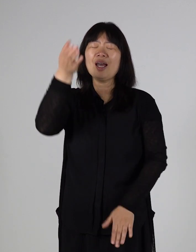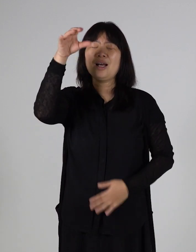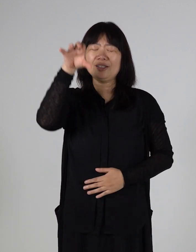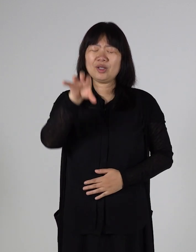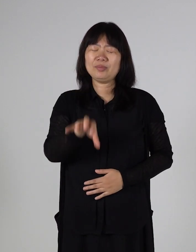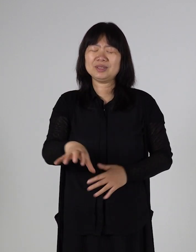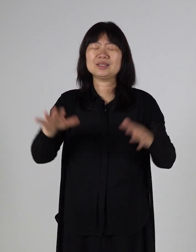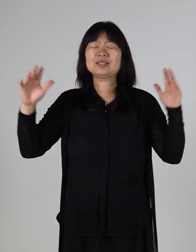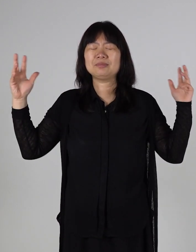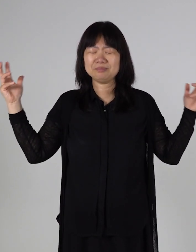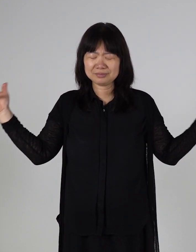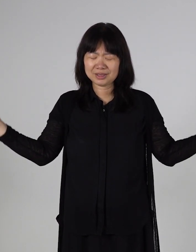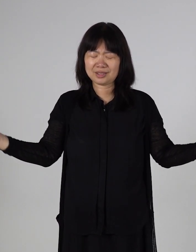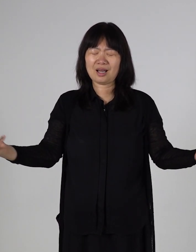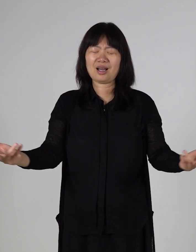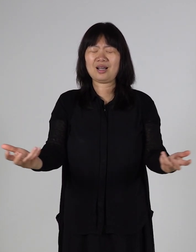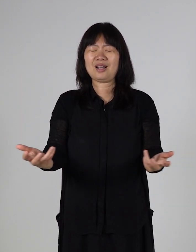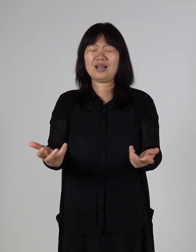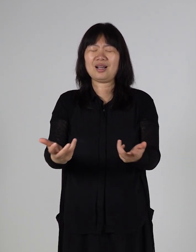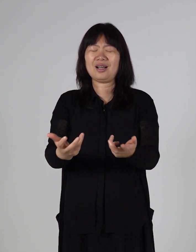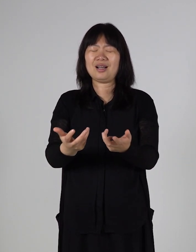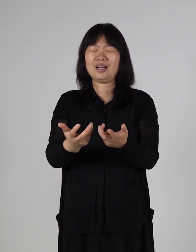위에 넘칩니다.